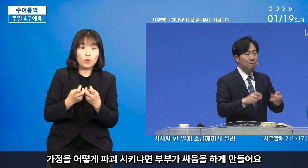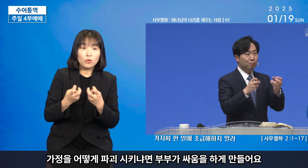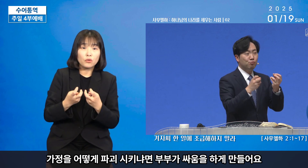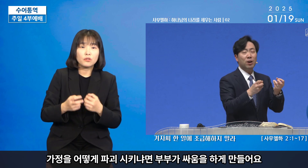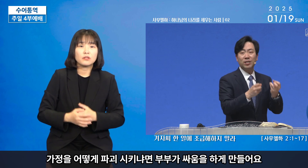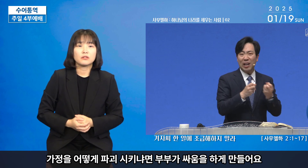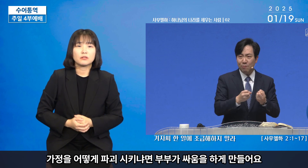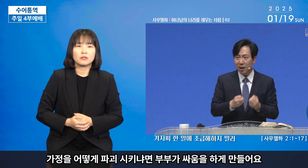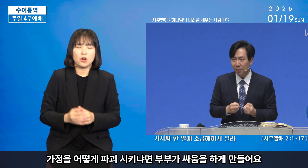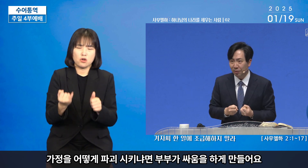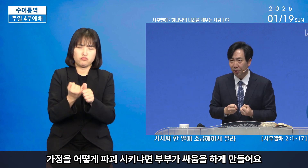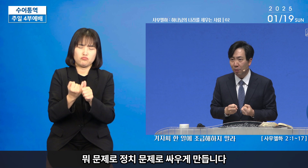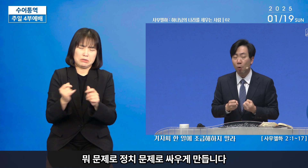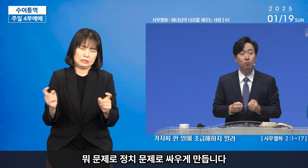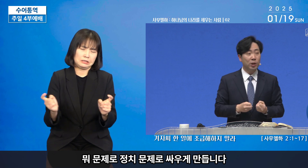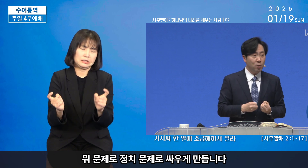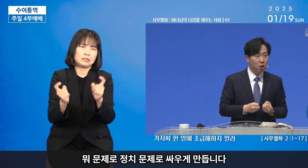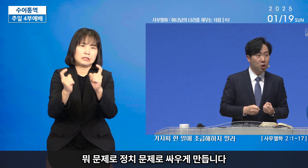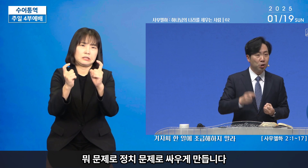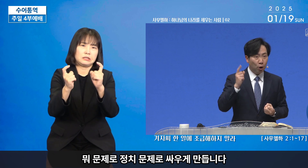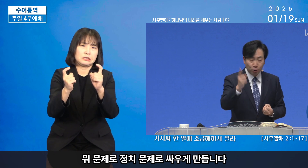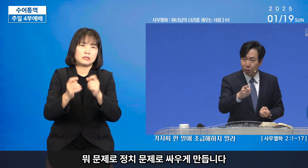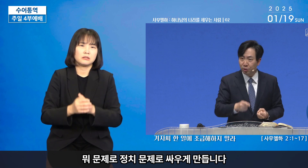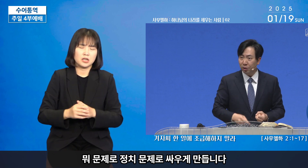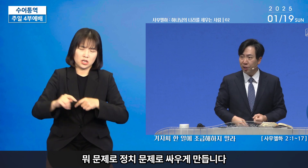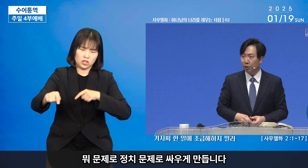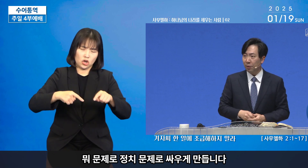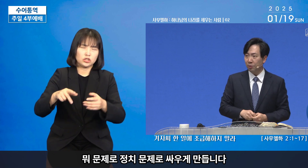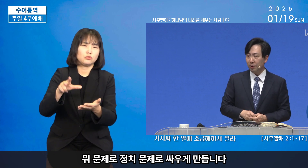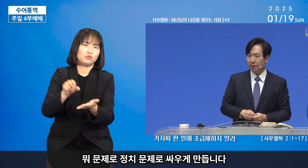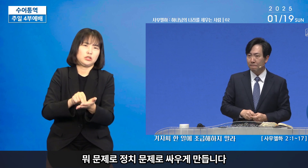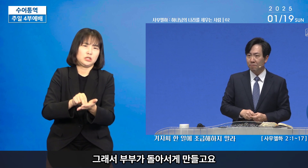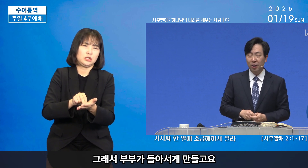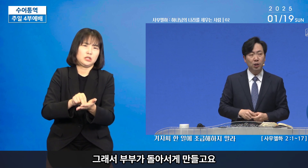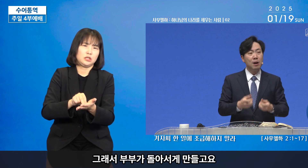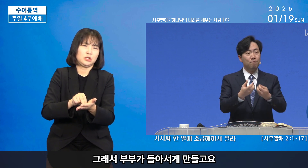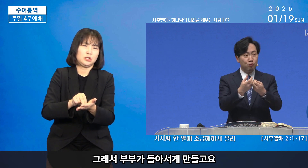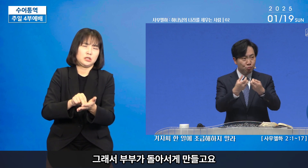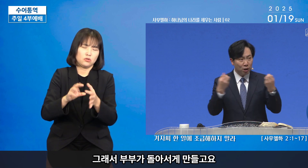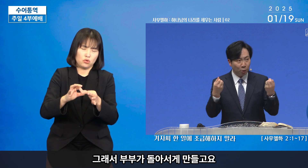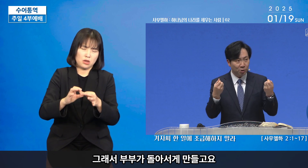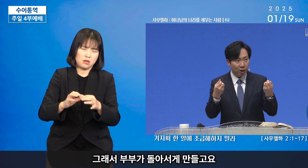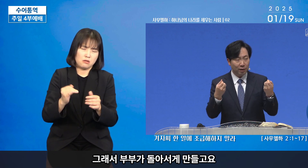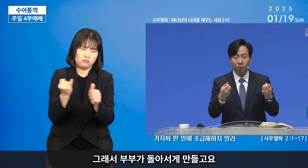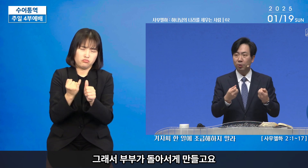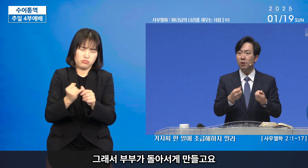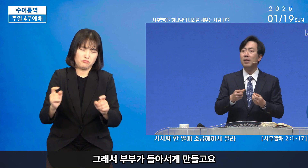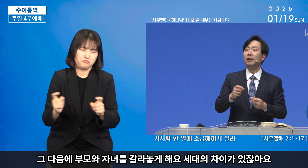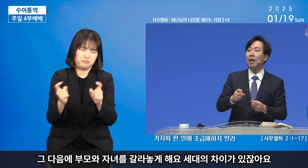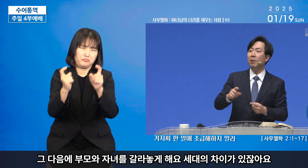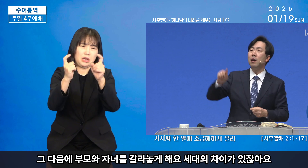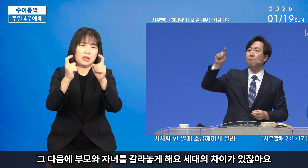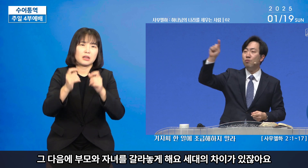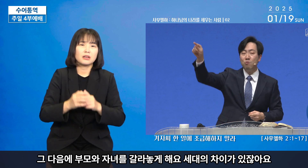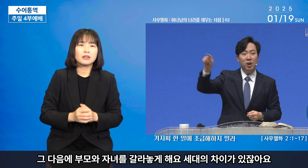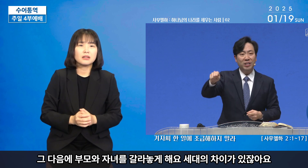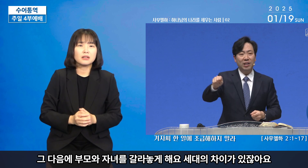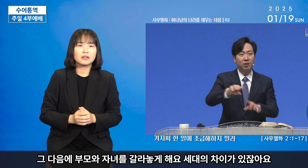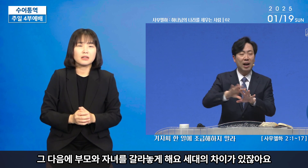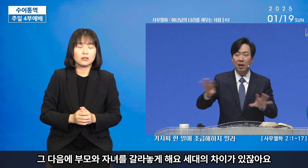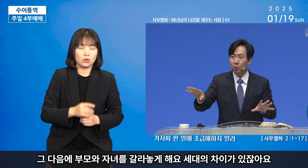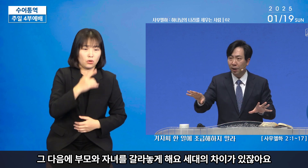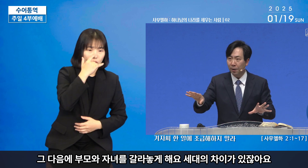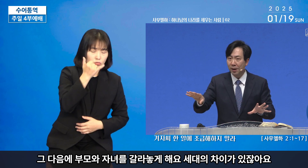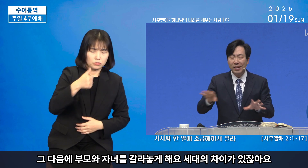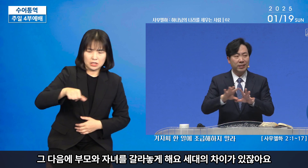파괴시키냐면 부부가 싸움을 하게 만들어요. 뭐 문제로? 정치 문제로 싸우게 만듭니다. 그래서 부부가 돌아서게 만들고요, 그 다음에 부모와